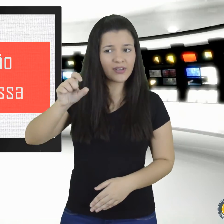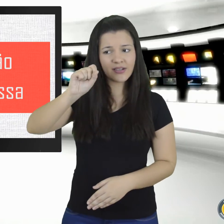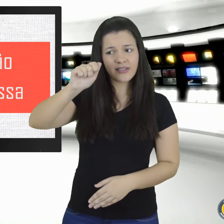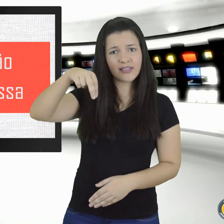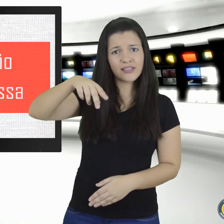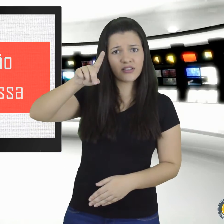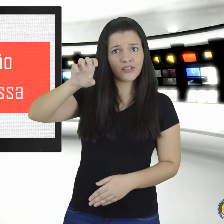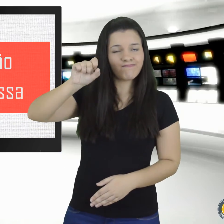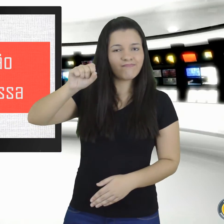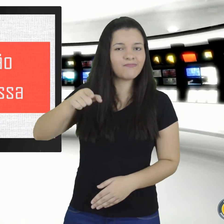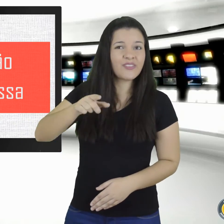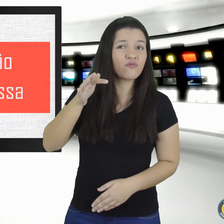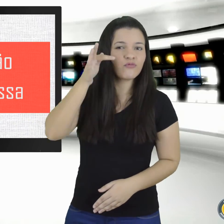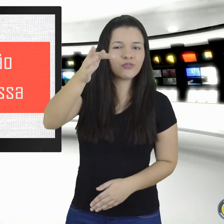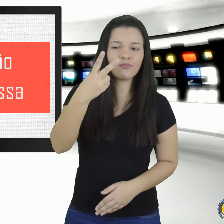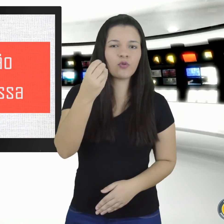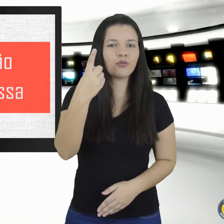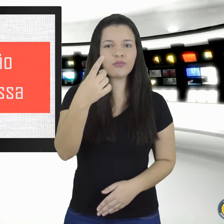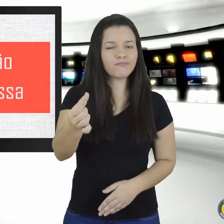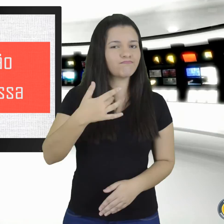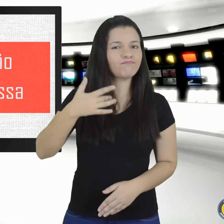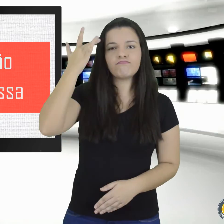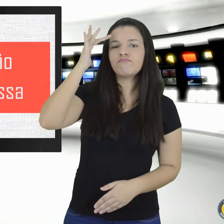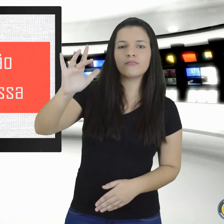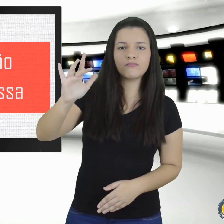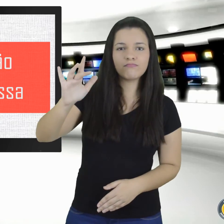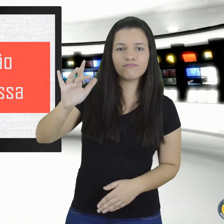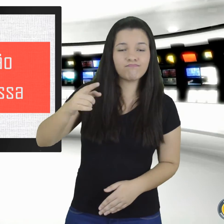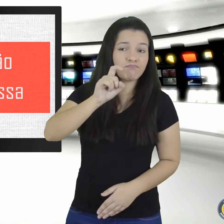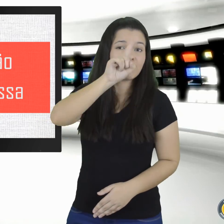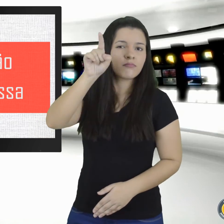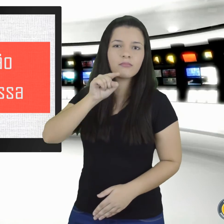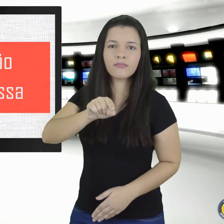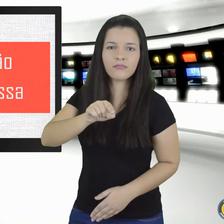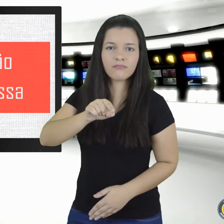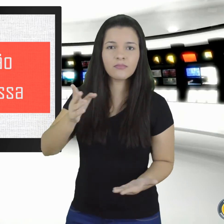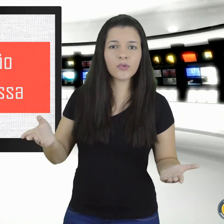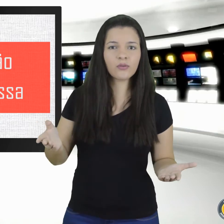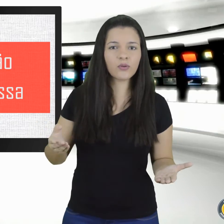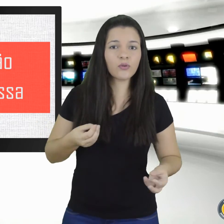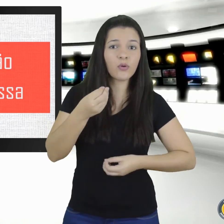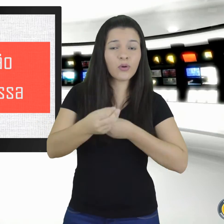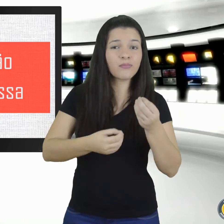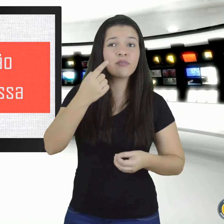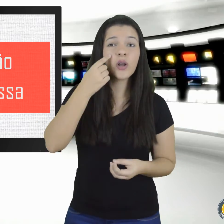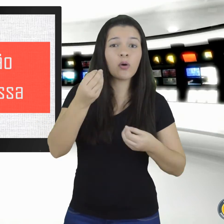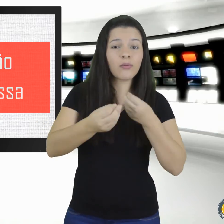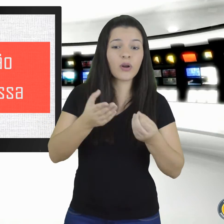incógnita, pois será preciso aguardar como serão os desdobramentos da atual crise que se instaurou no país.